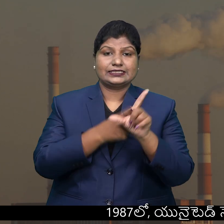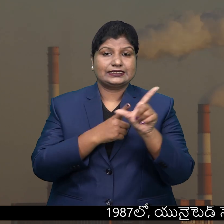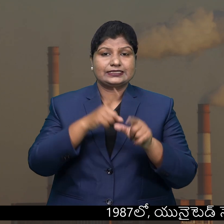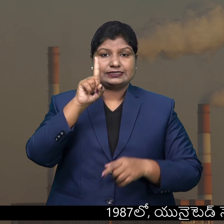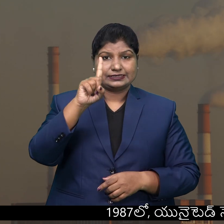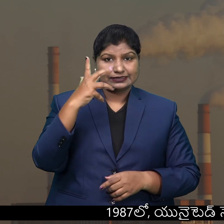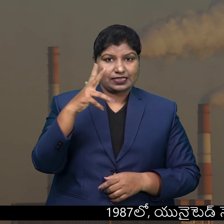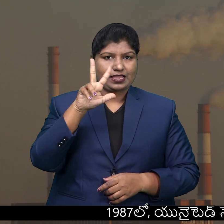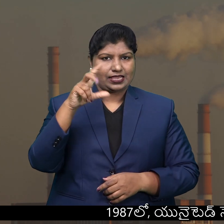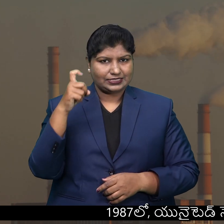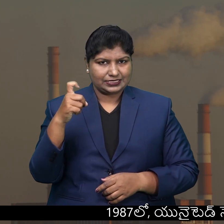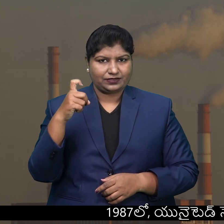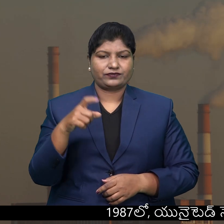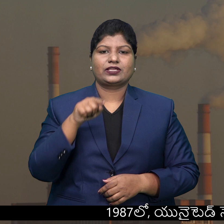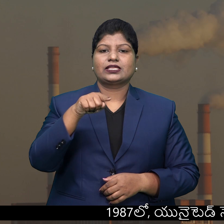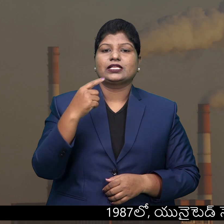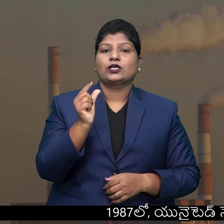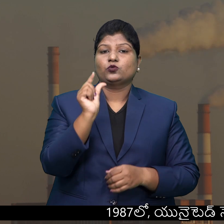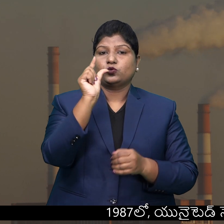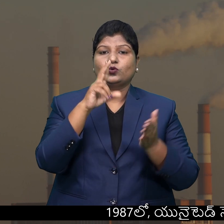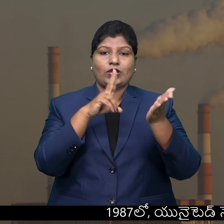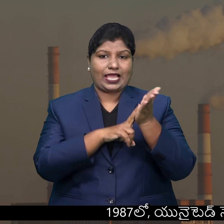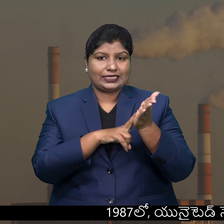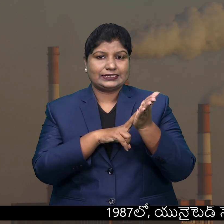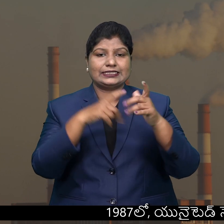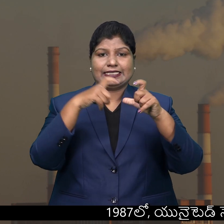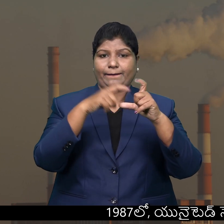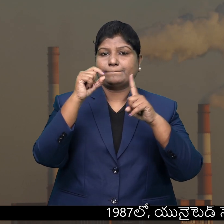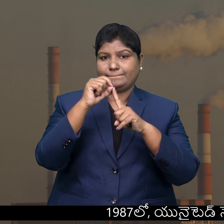1987లో యునైటెడ్ నేషన్స్ ఎన్విరాన్మెంట్ ప్రోగ్రామ్